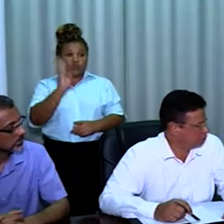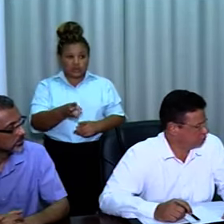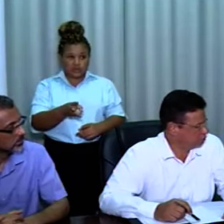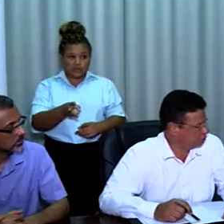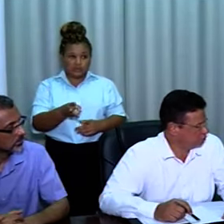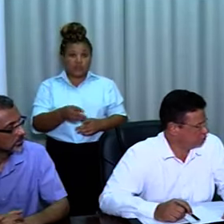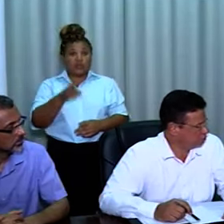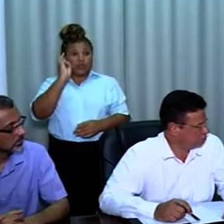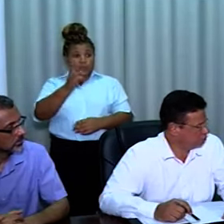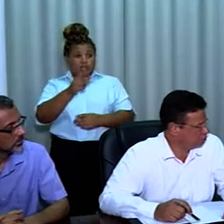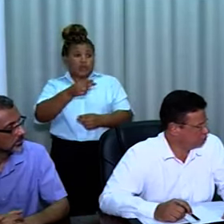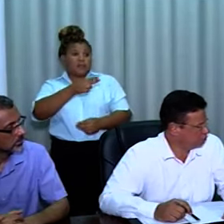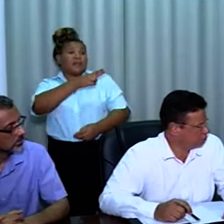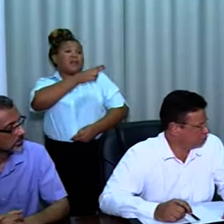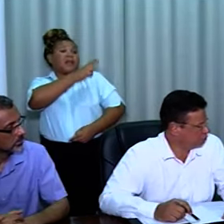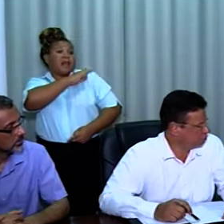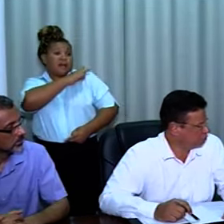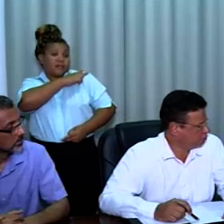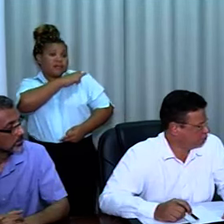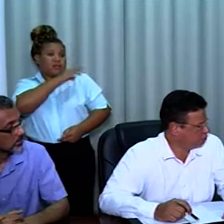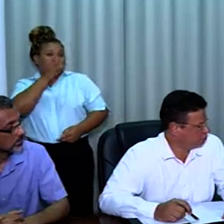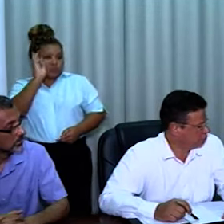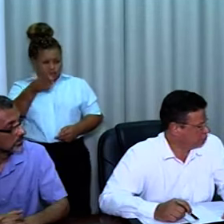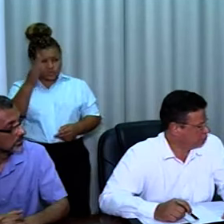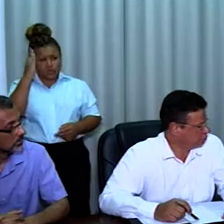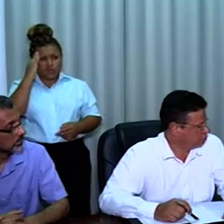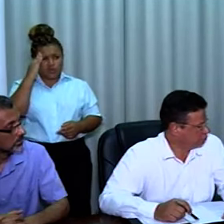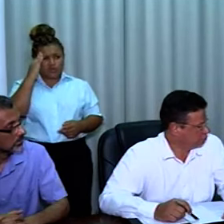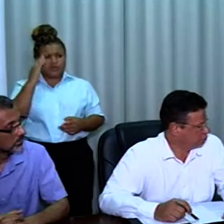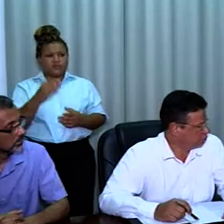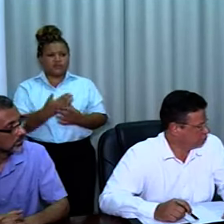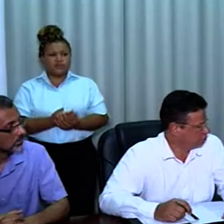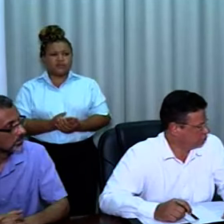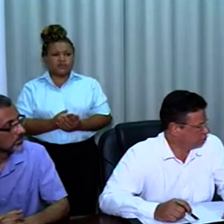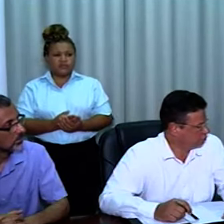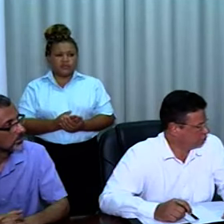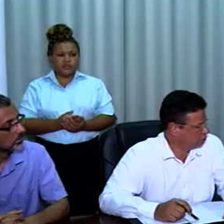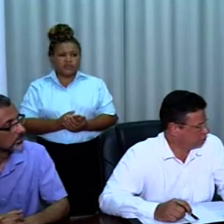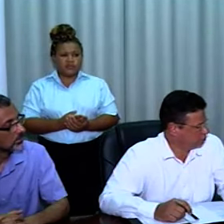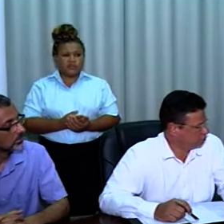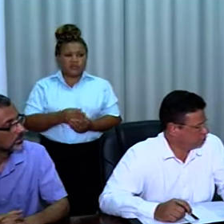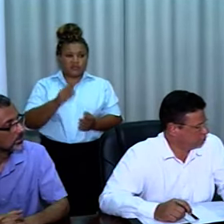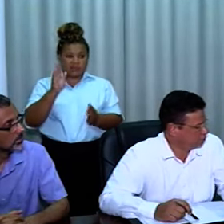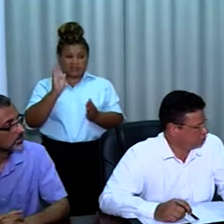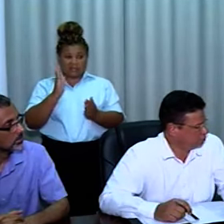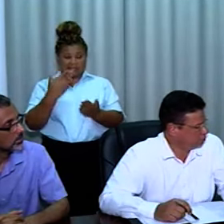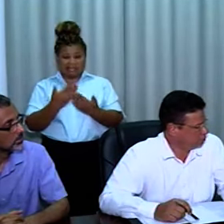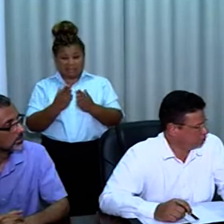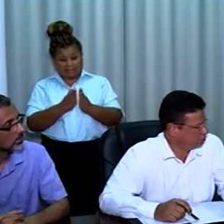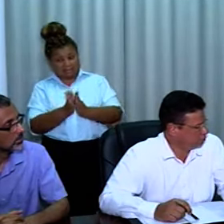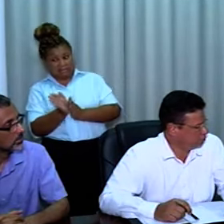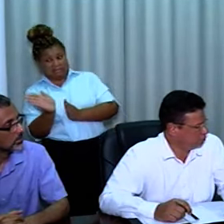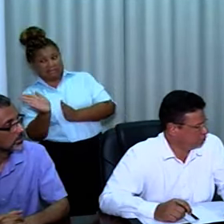Mais il est capable de glisser. Mais. d'informer. Oui, de